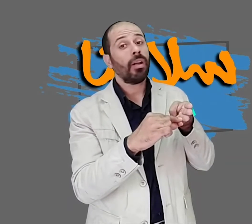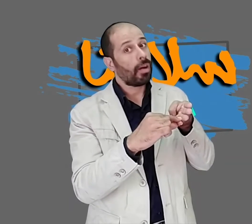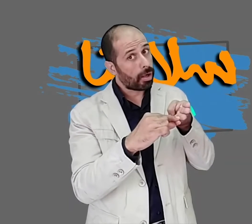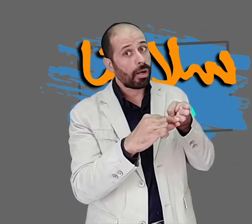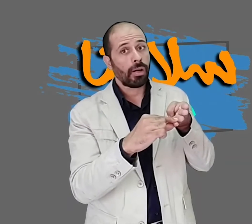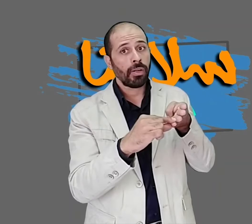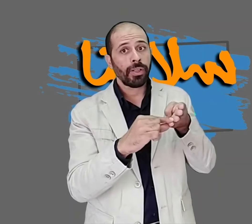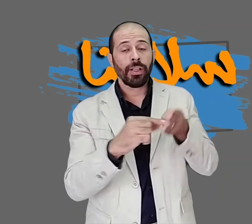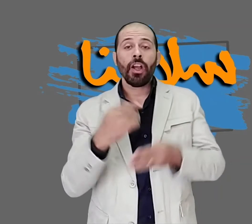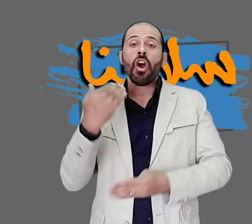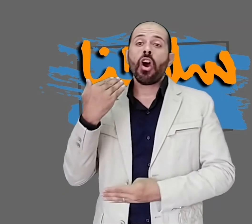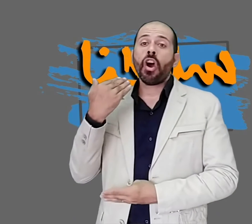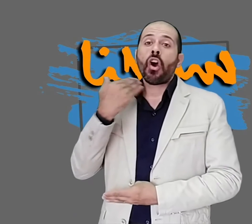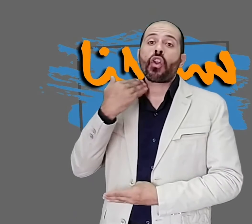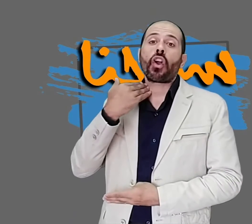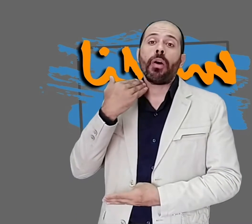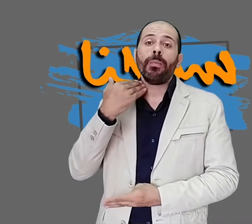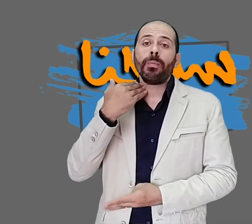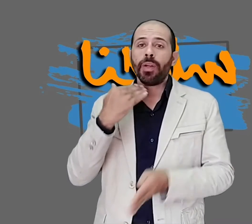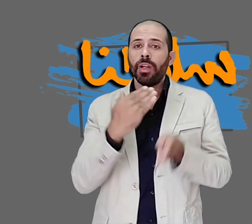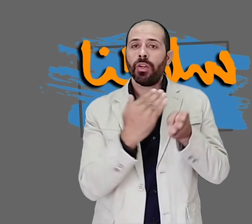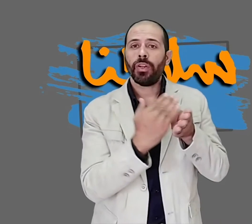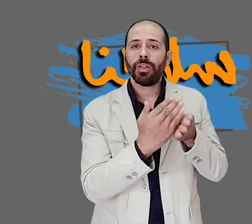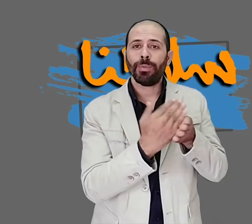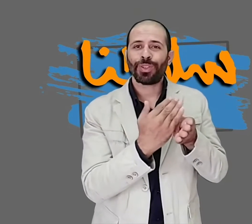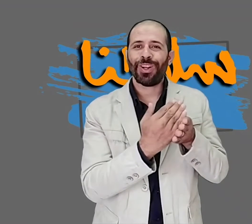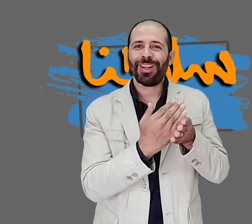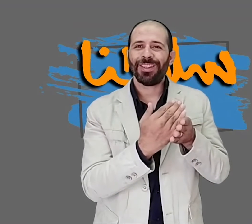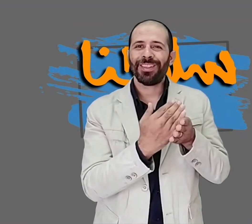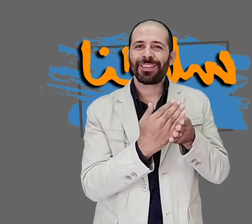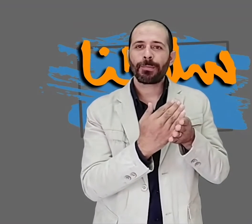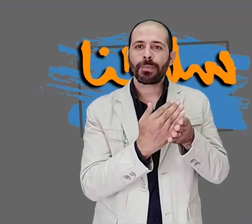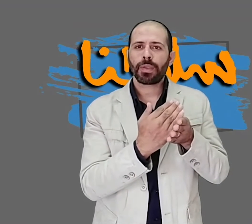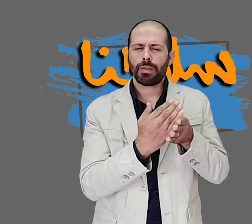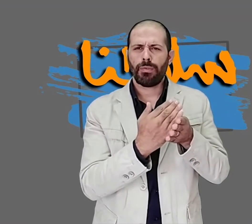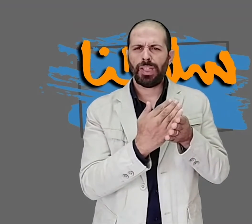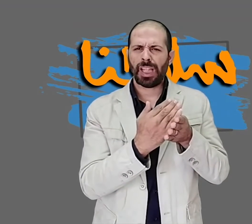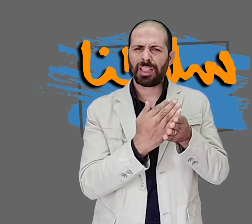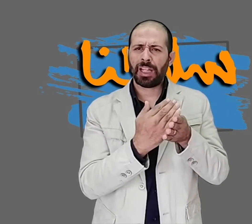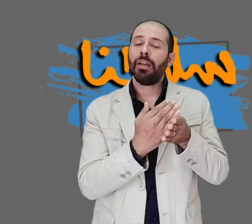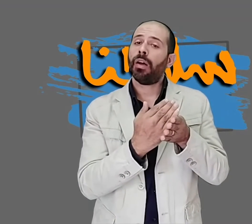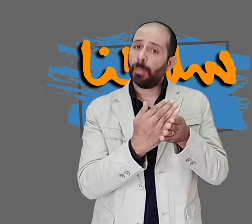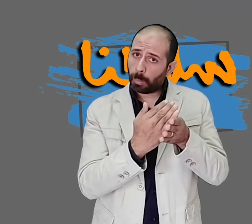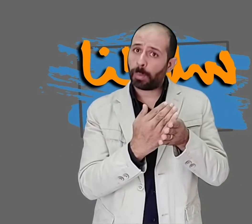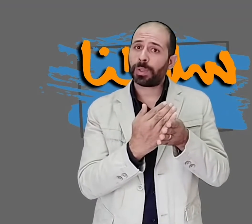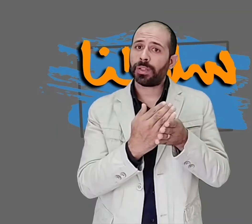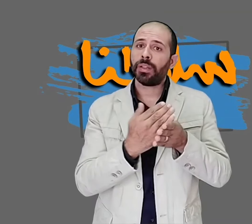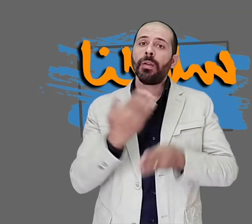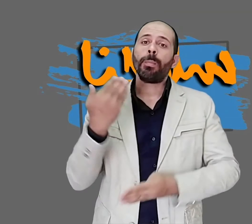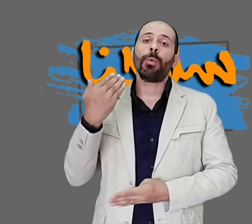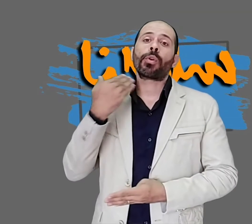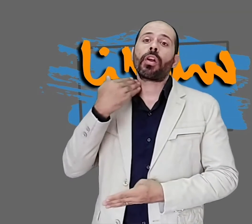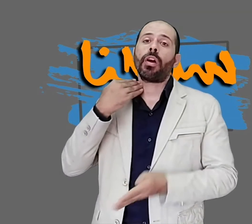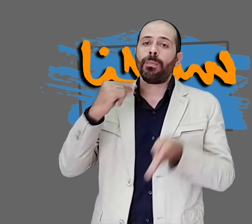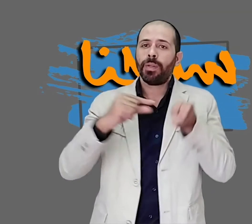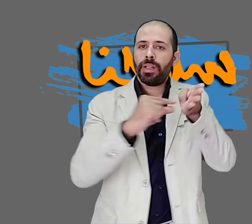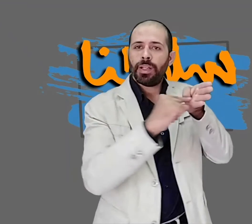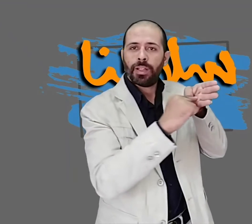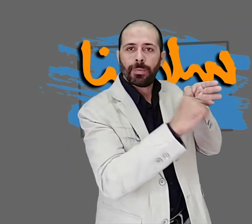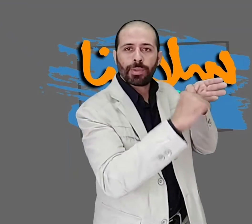اه. رقم البطاقة. في تالتة؟ ممكن. والرقم